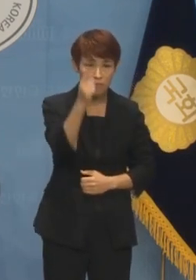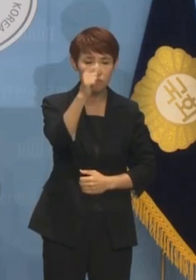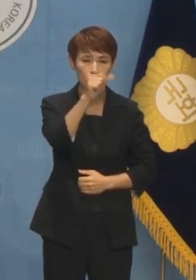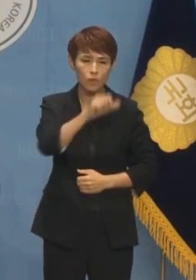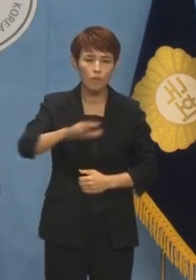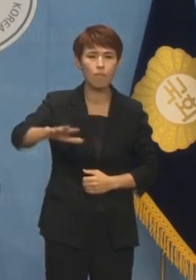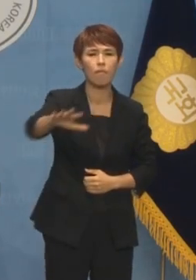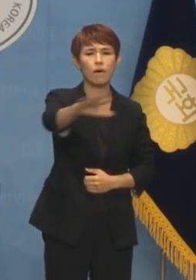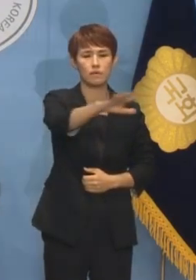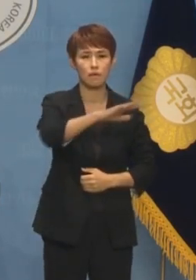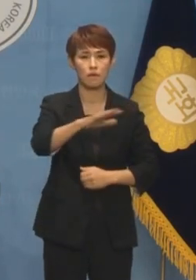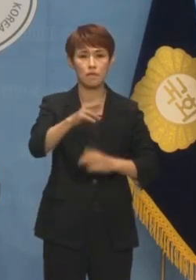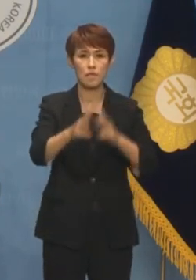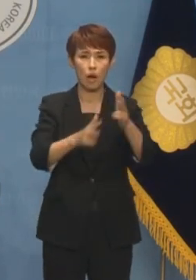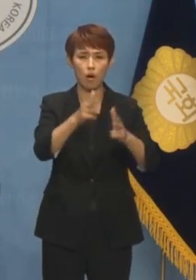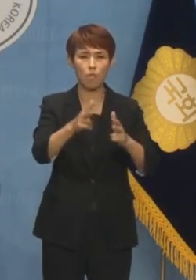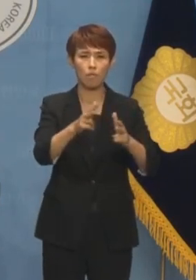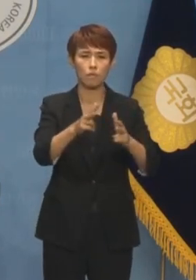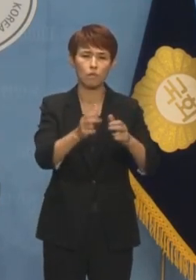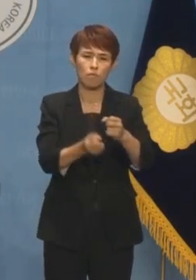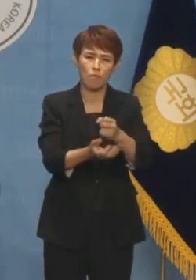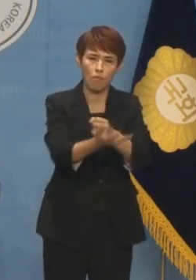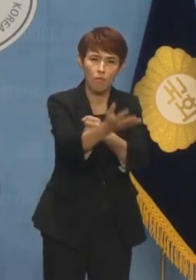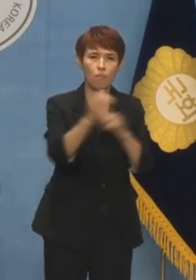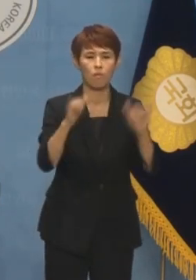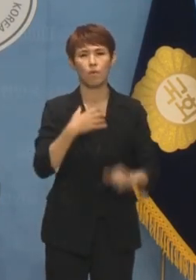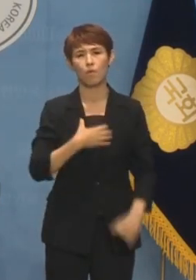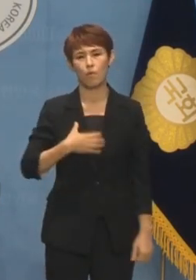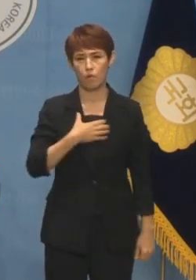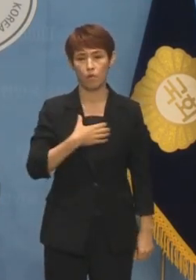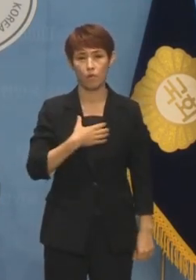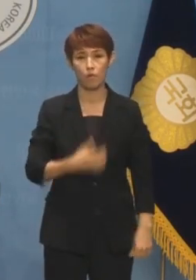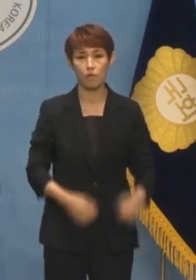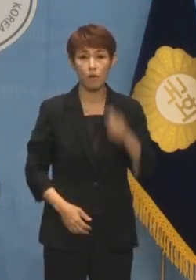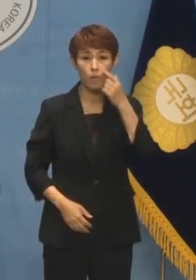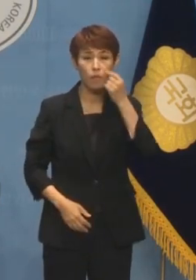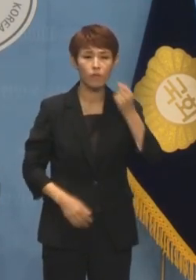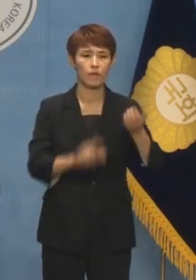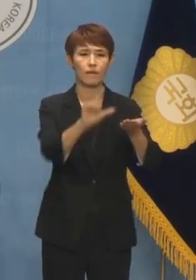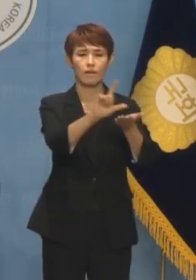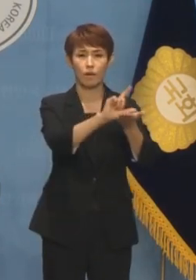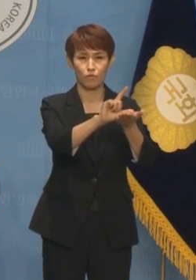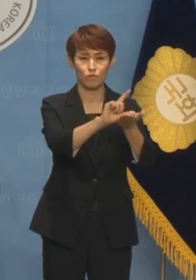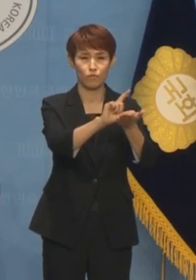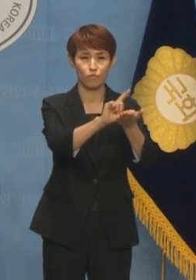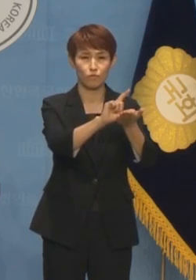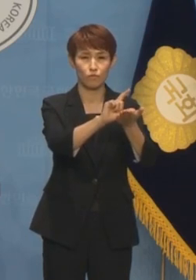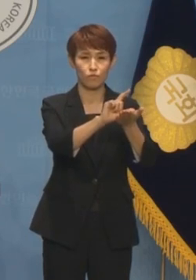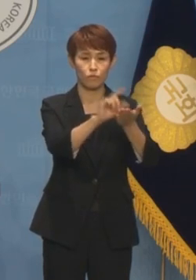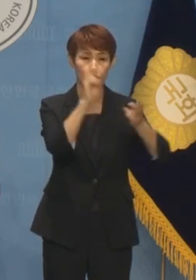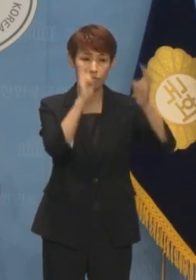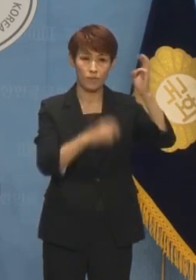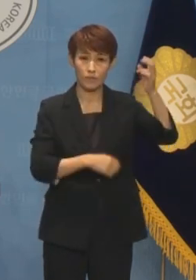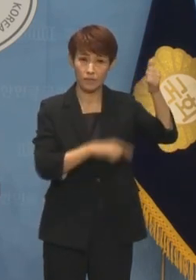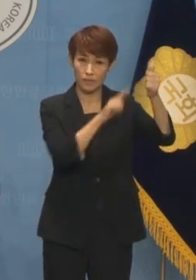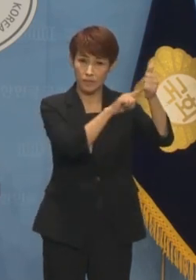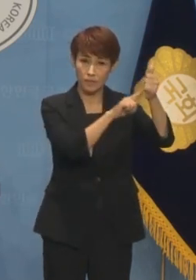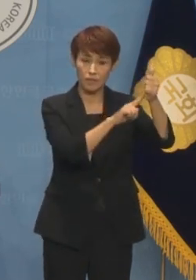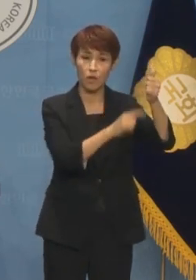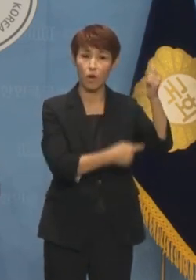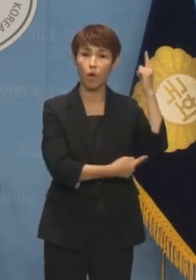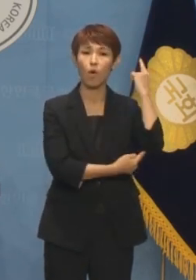넘겨주는 비참한 결과를 낳고 있습니다. 일본의 라인 야후 이데자와 다케시 최고 경영자는